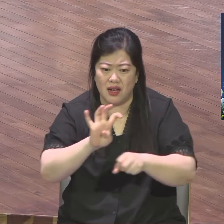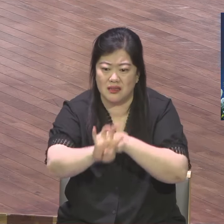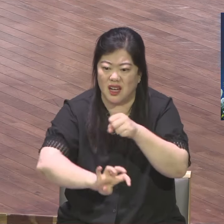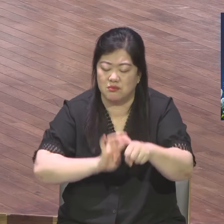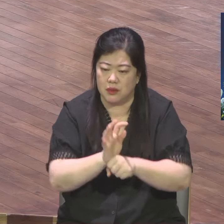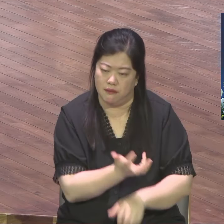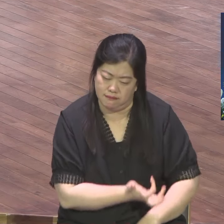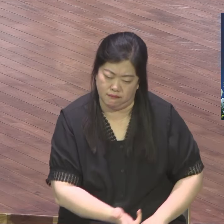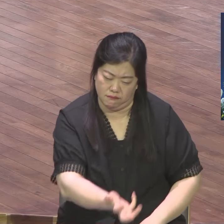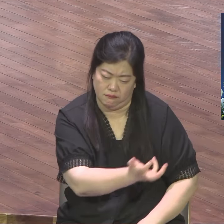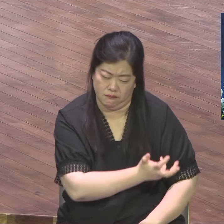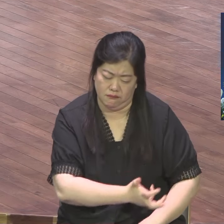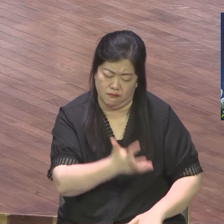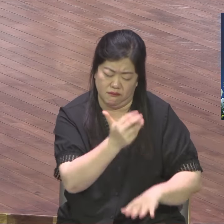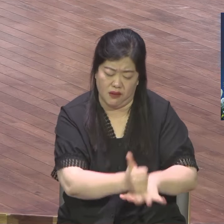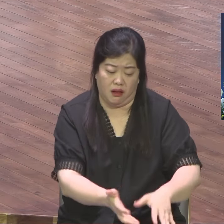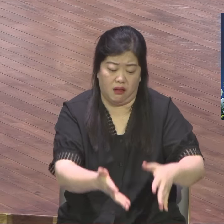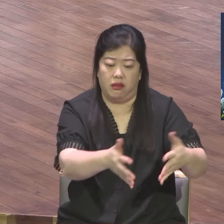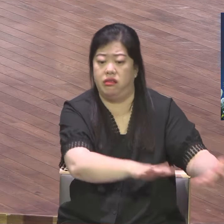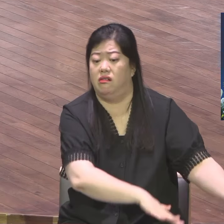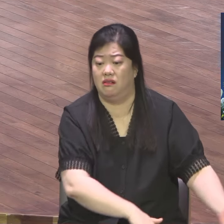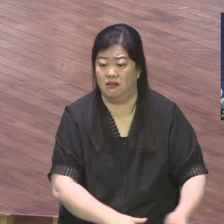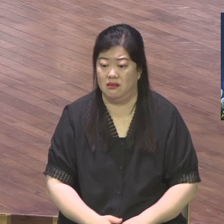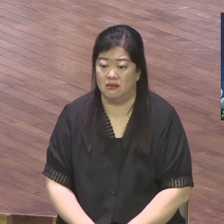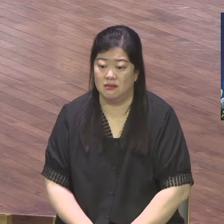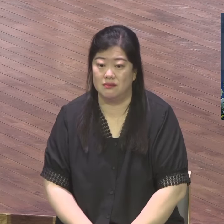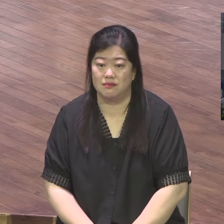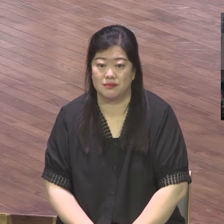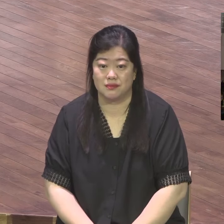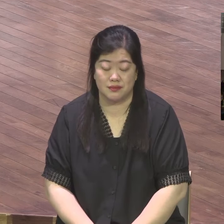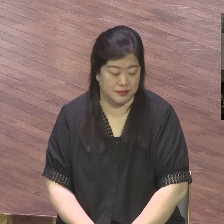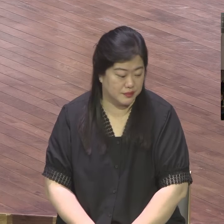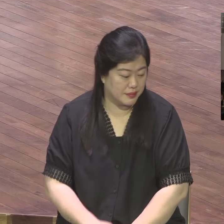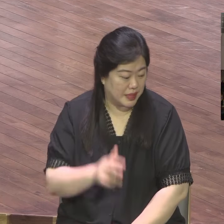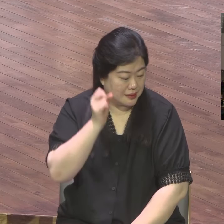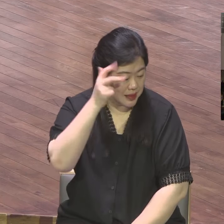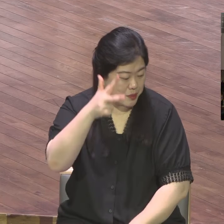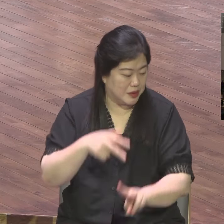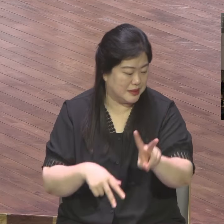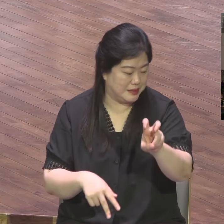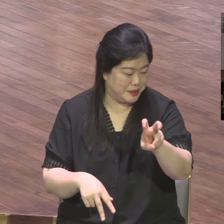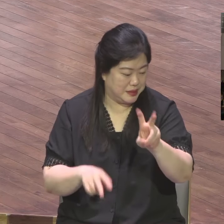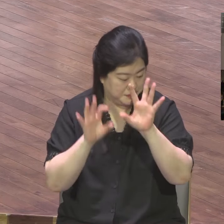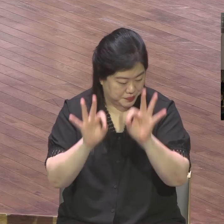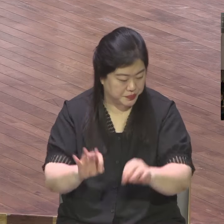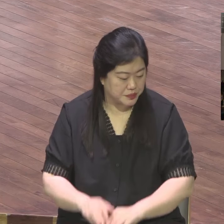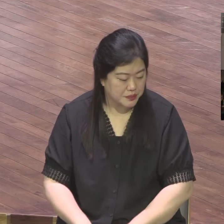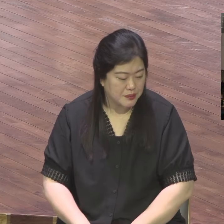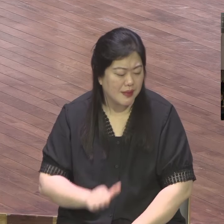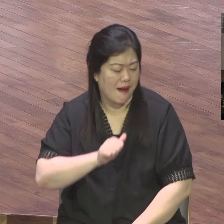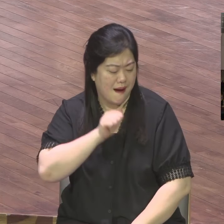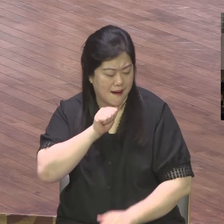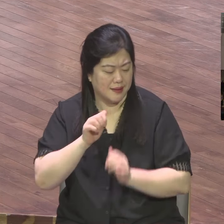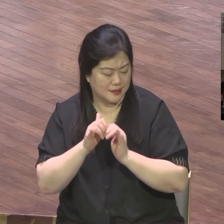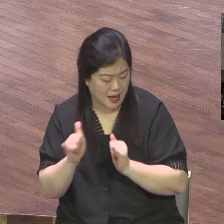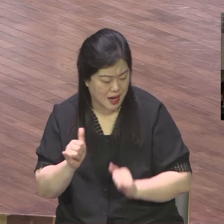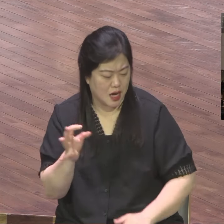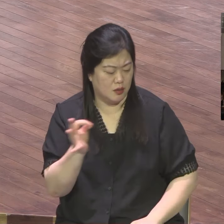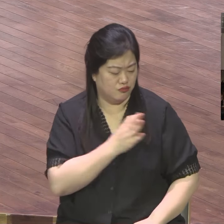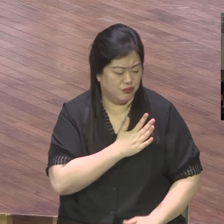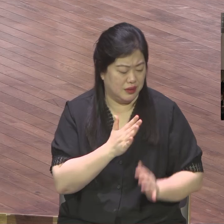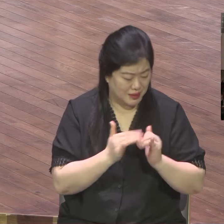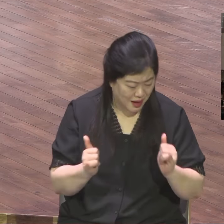잠언 22장 2절에 보면 가난한 자와 부한 자가 함께 살거니와 그 모두를 지으신 이는